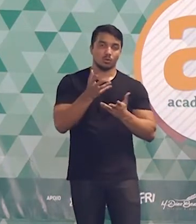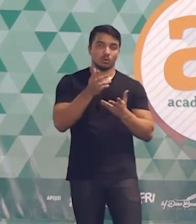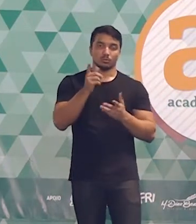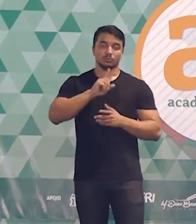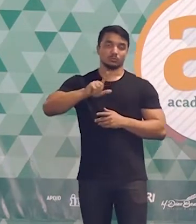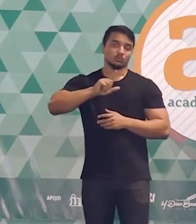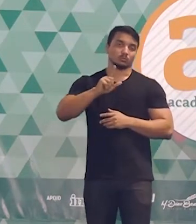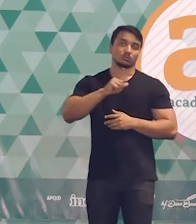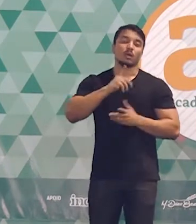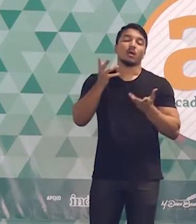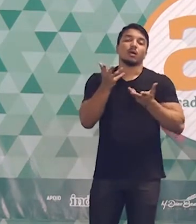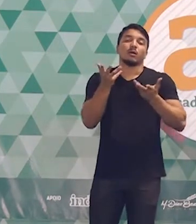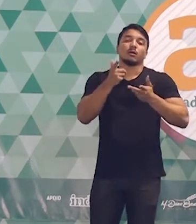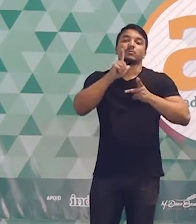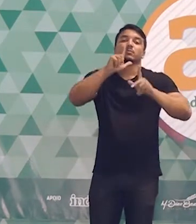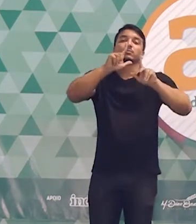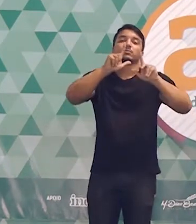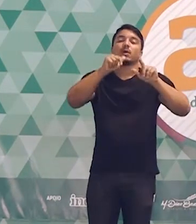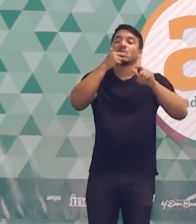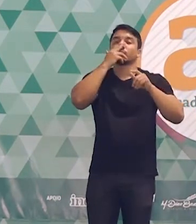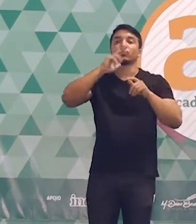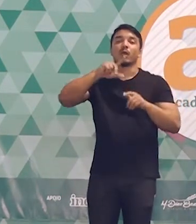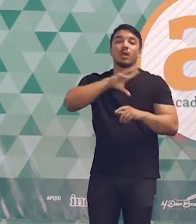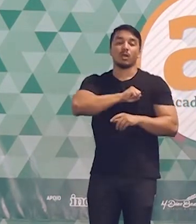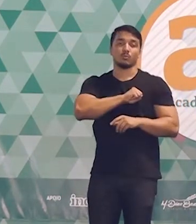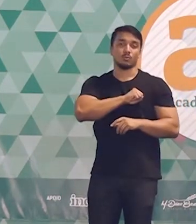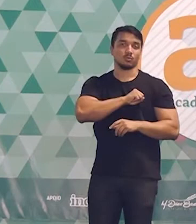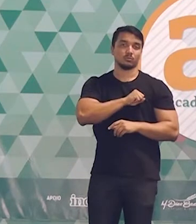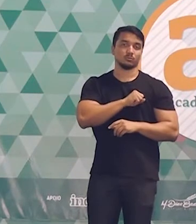amor. Não é só para falar de amor.